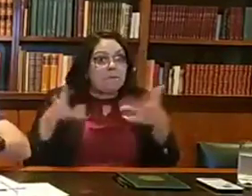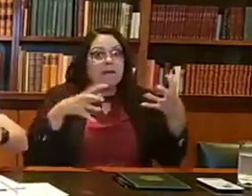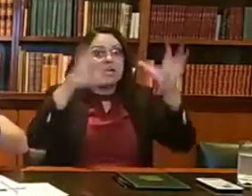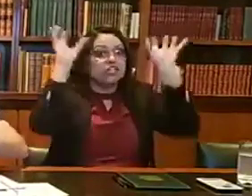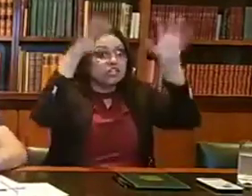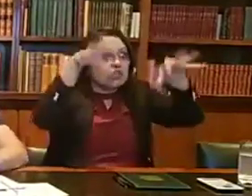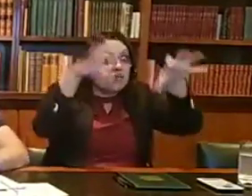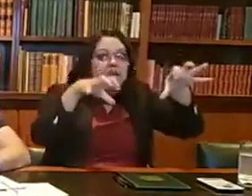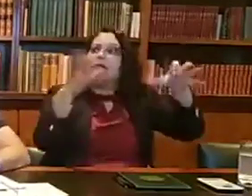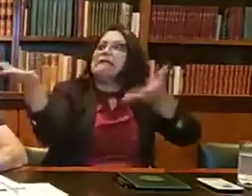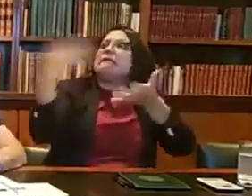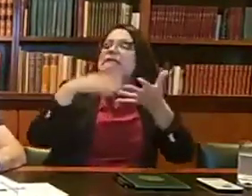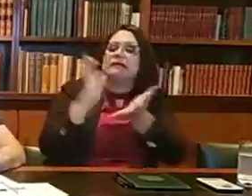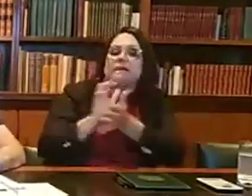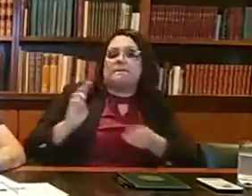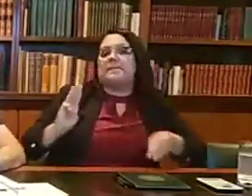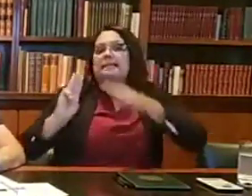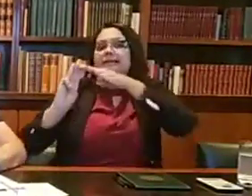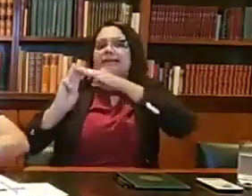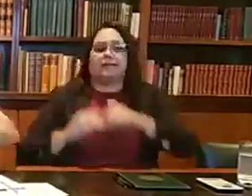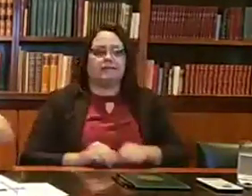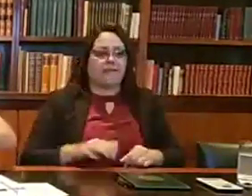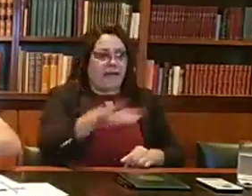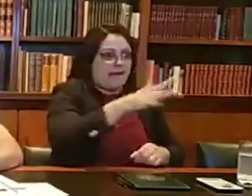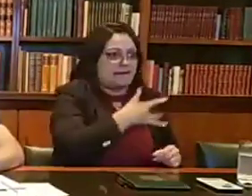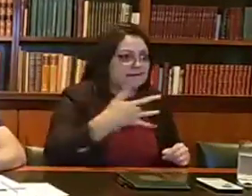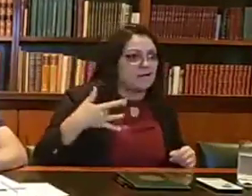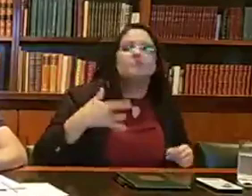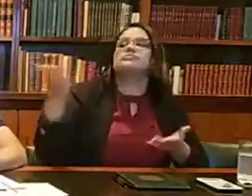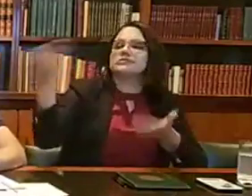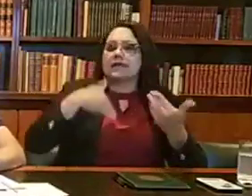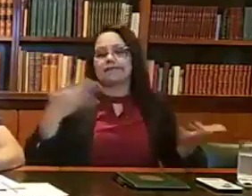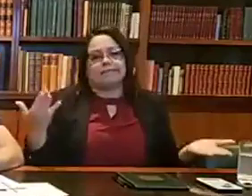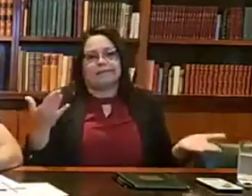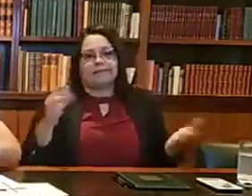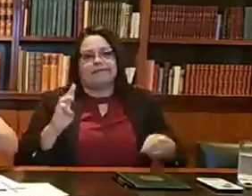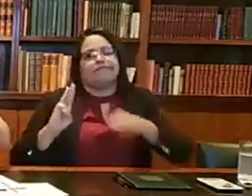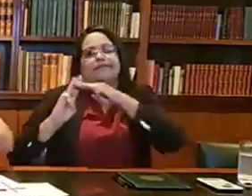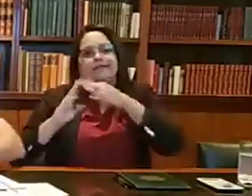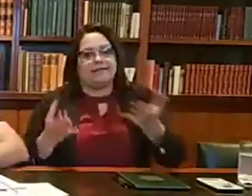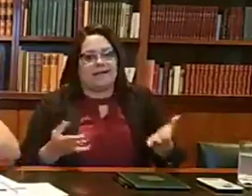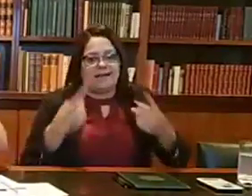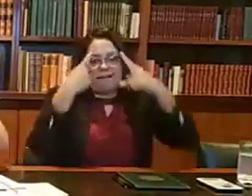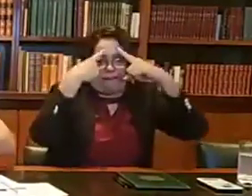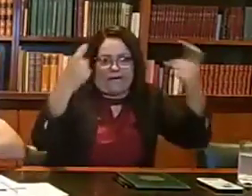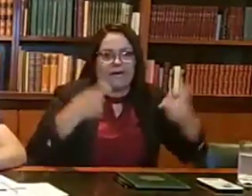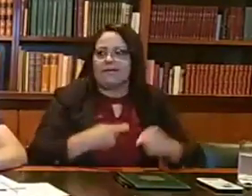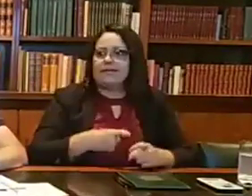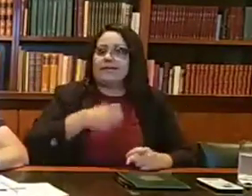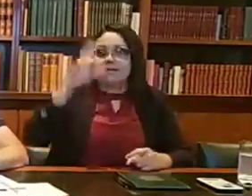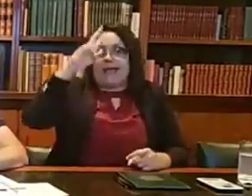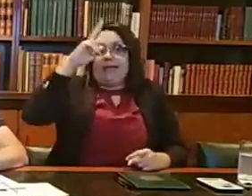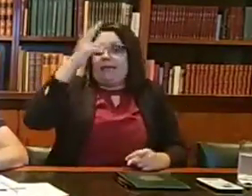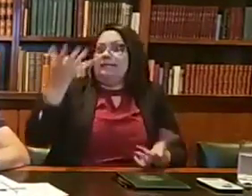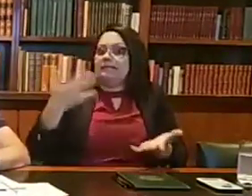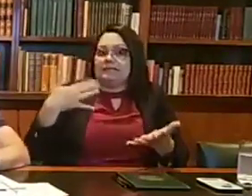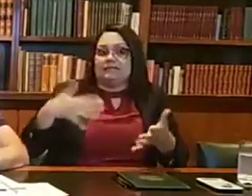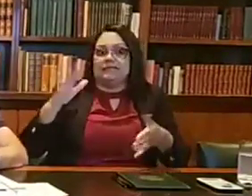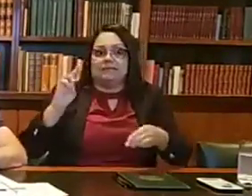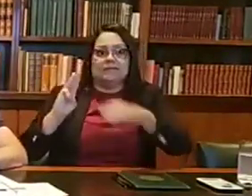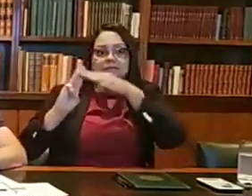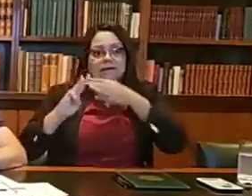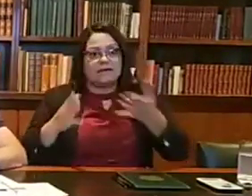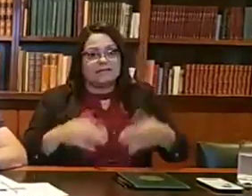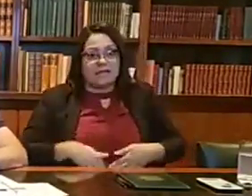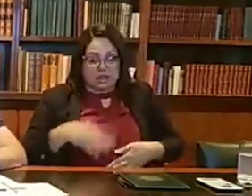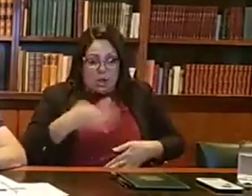Choveu, Forças Armadas. É crise na saúde, Forças Armadas. Tá certo? É violência, Forças Armadas. Tá certo? Deu